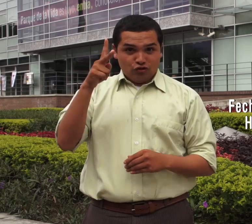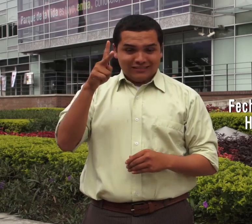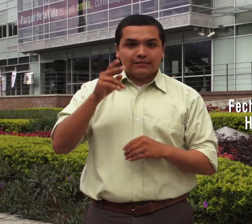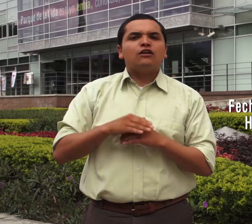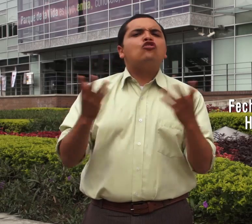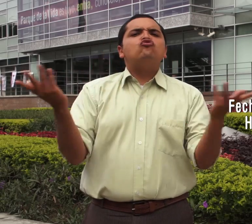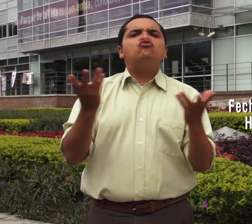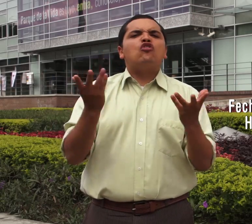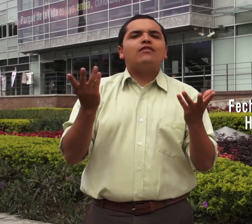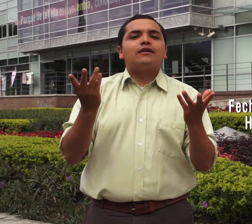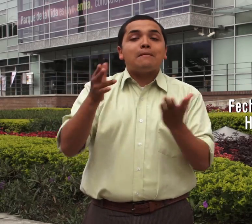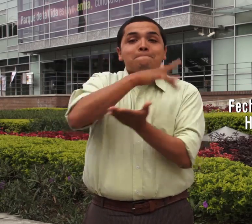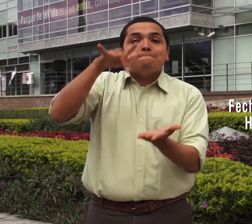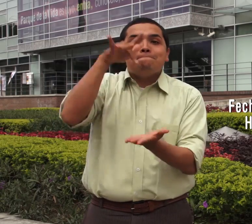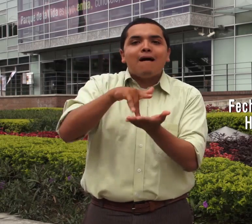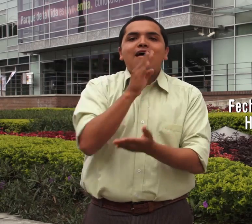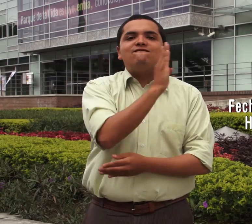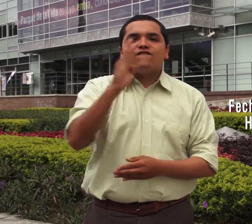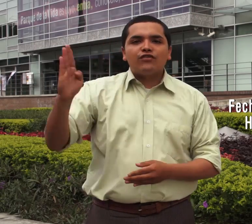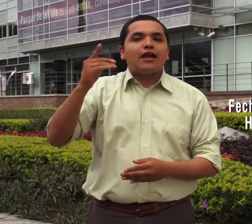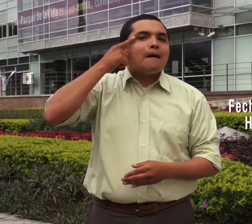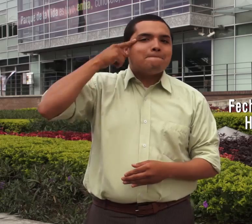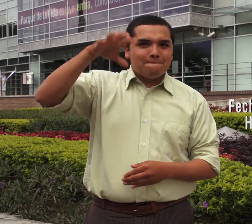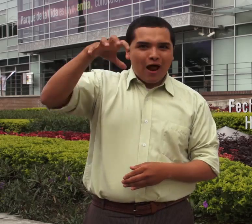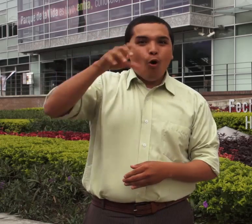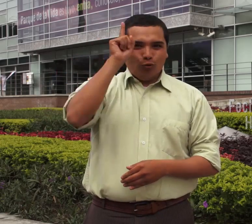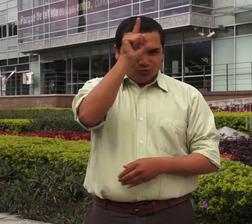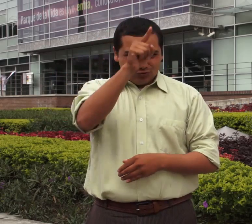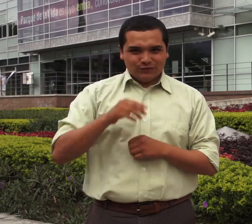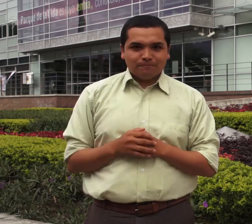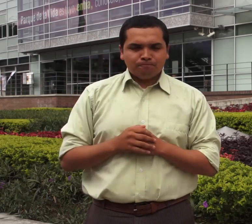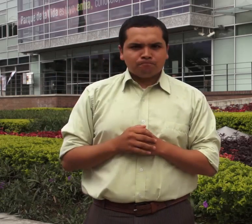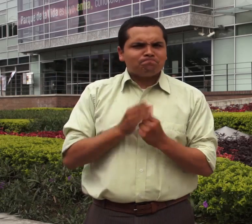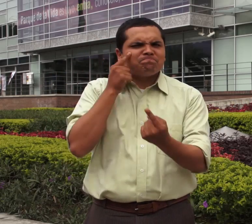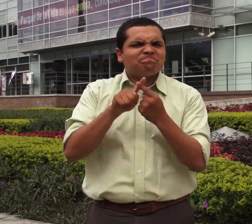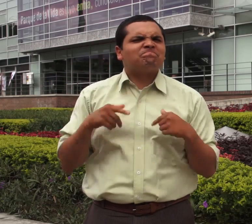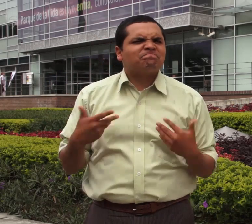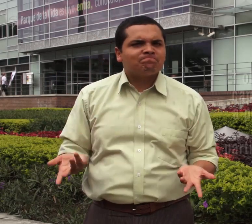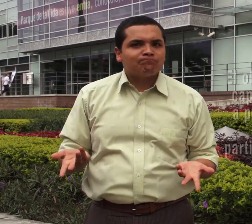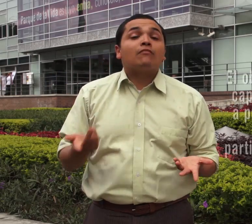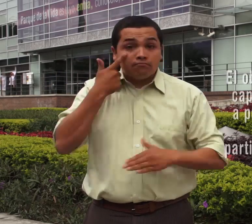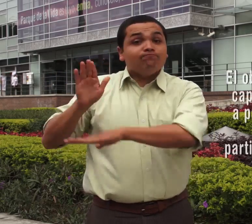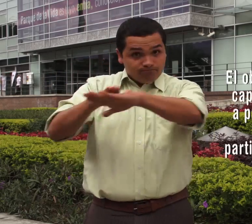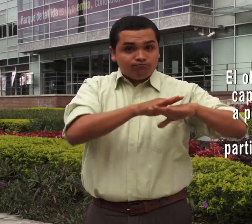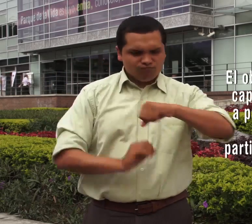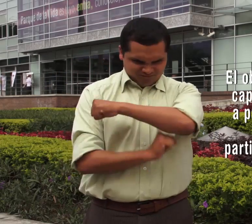este se realizará en el parque biblioteca de san antonio de prado allí el objetivo